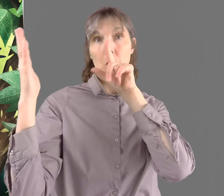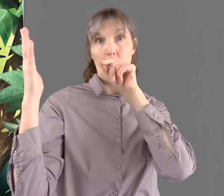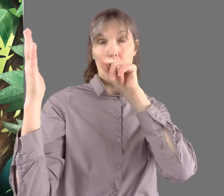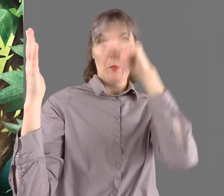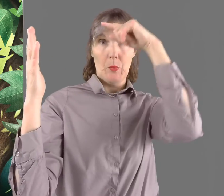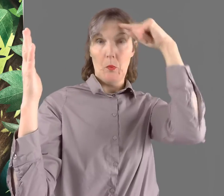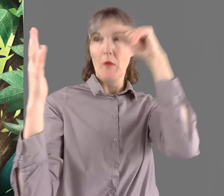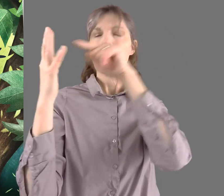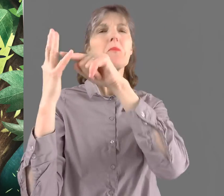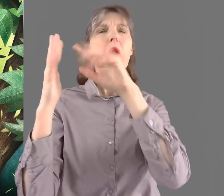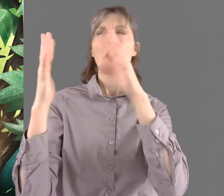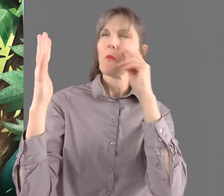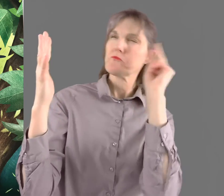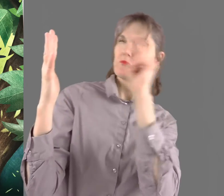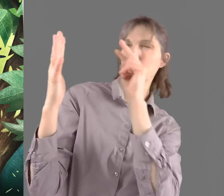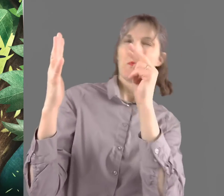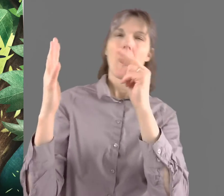tenait en son bec un fromage.